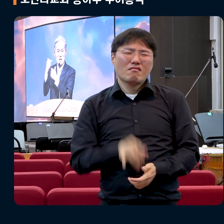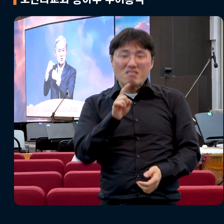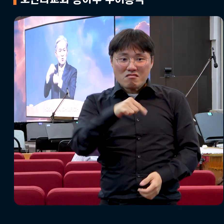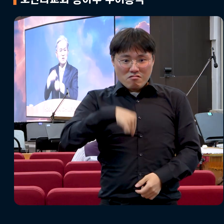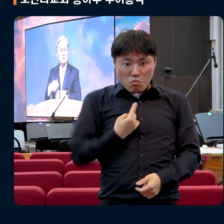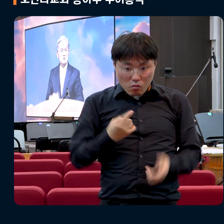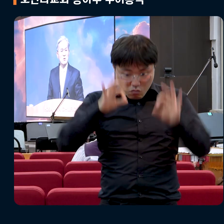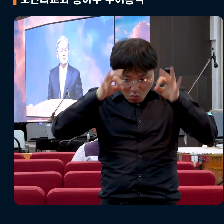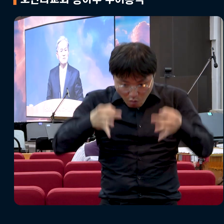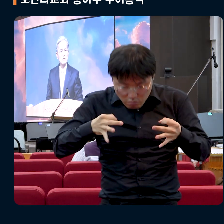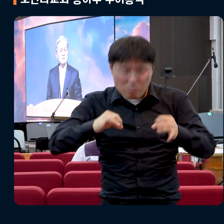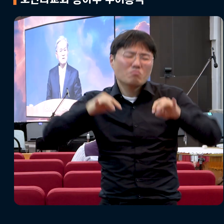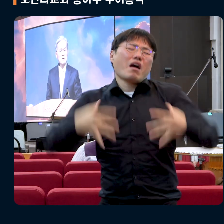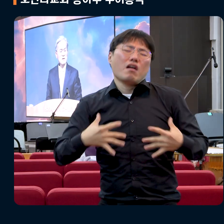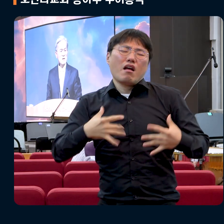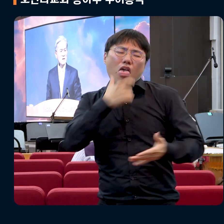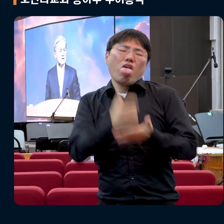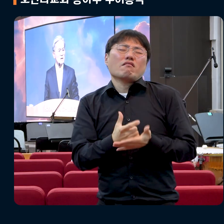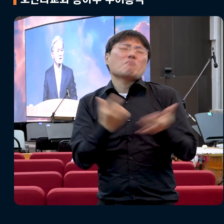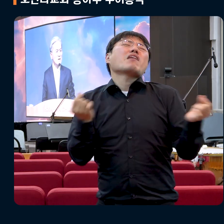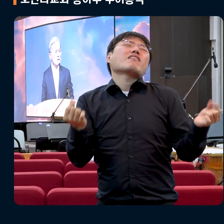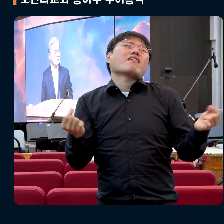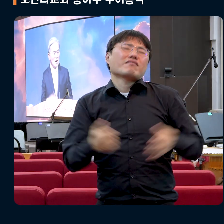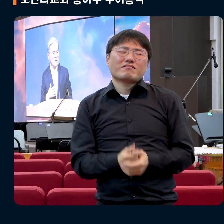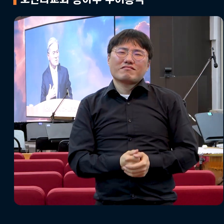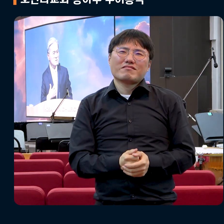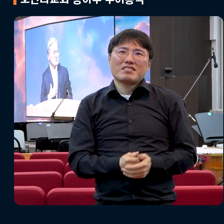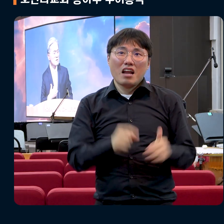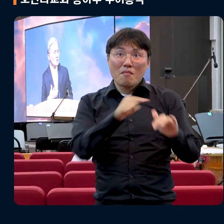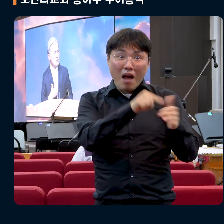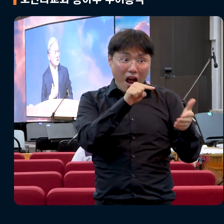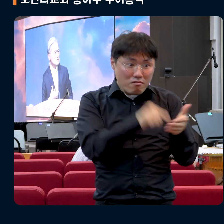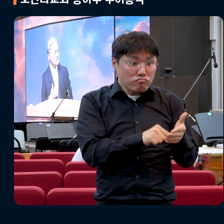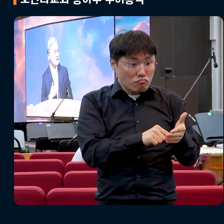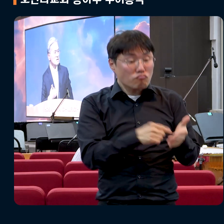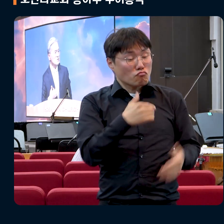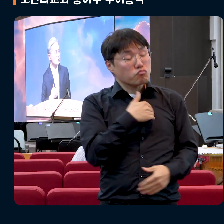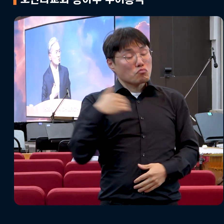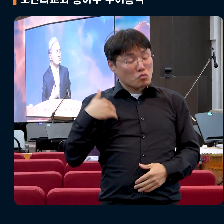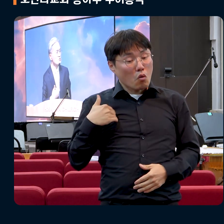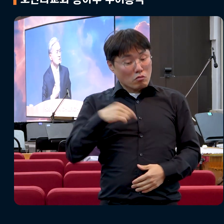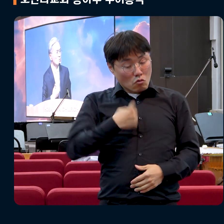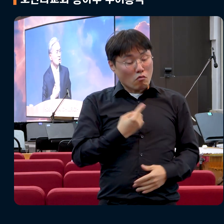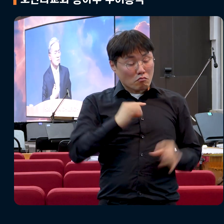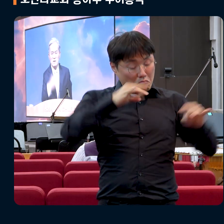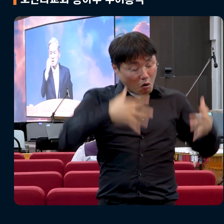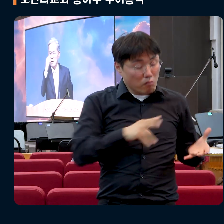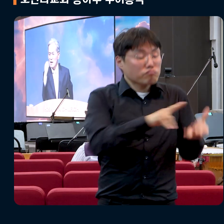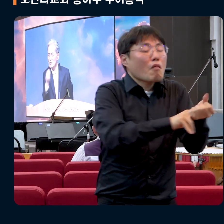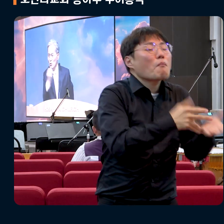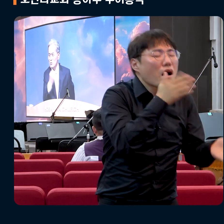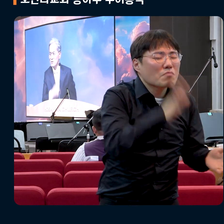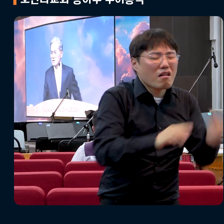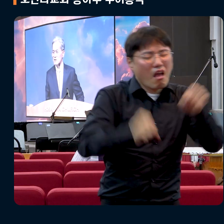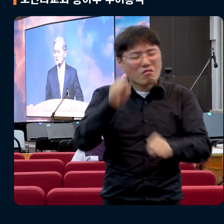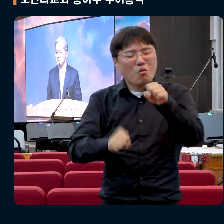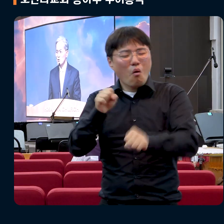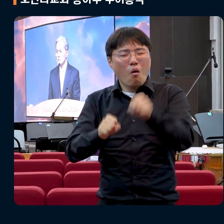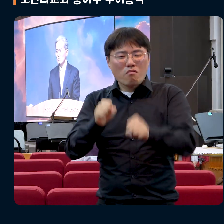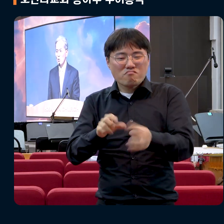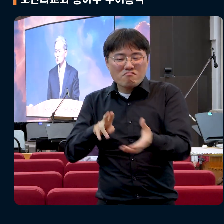그건 자기가 자기를 속이는 거죠. 예, 마음은 얼마든지 자기가 스스로 속일 수 있을지 모르겠지만